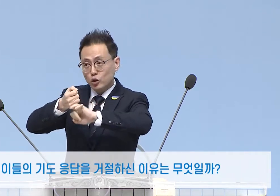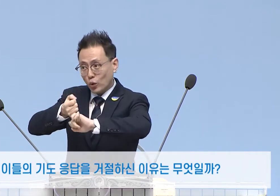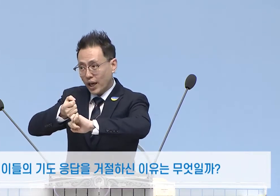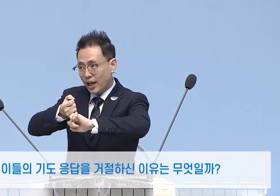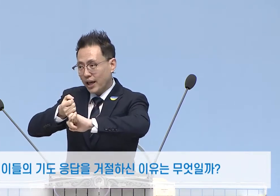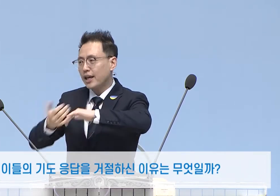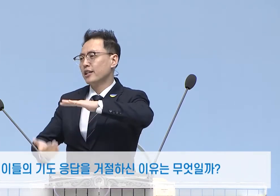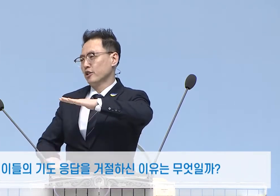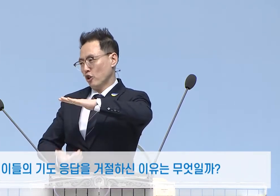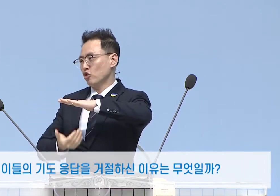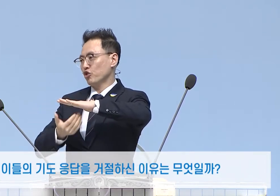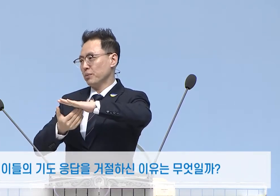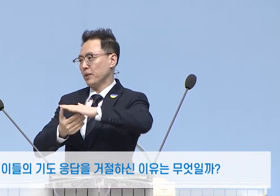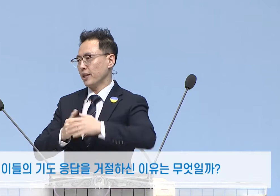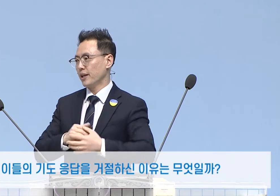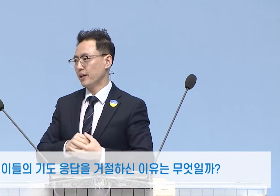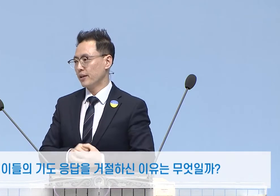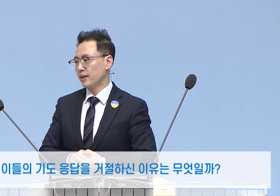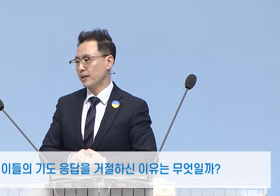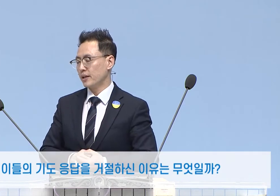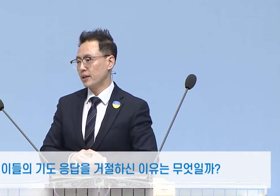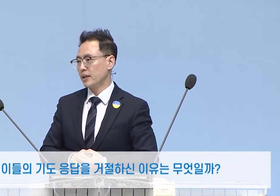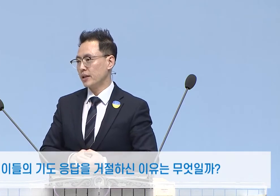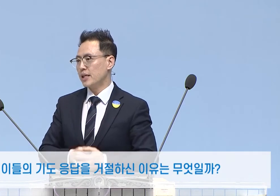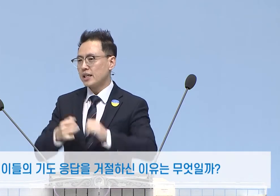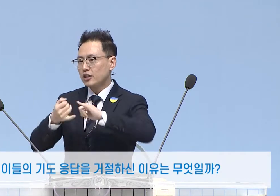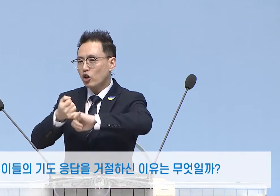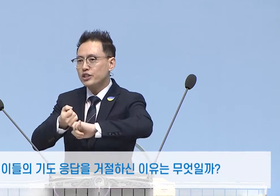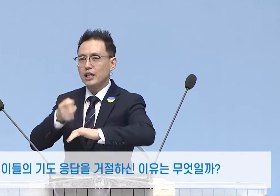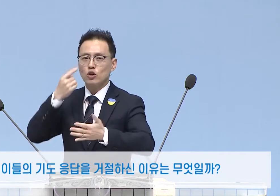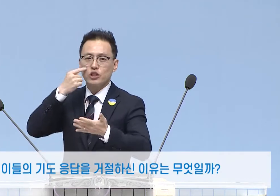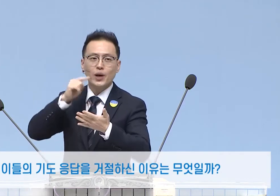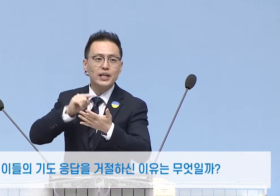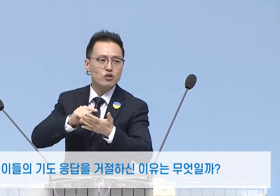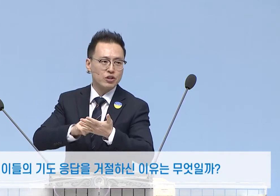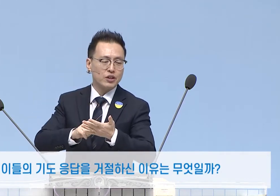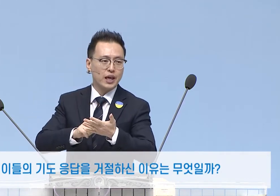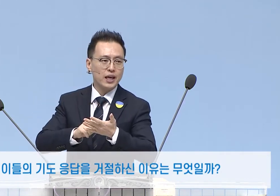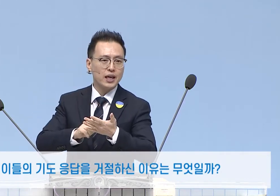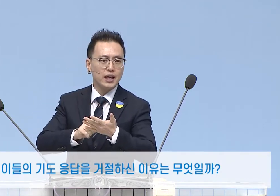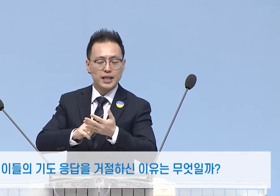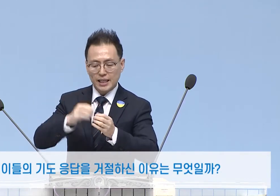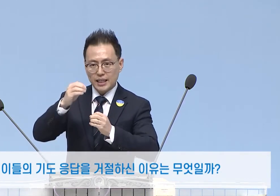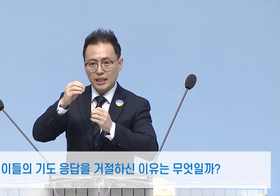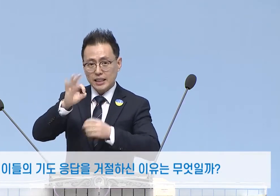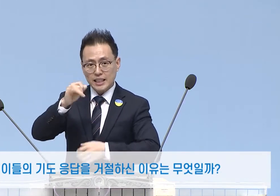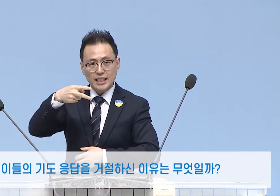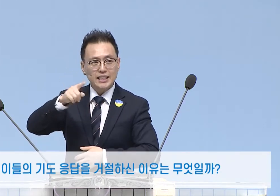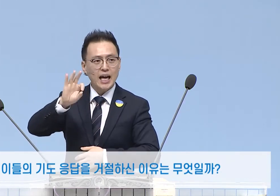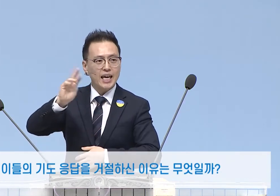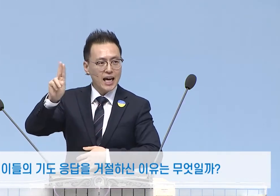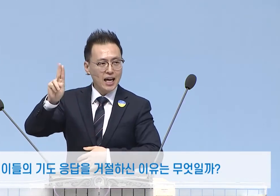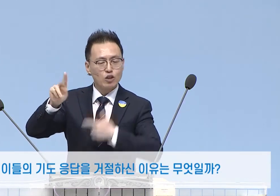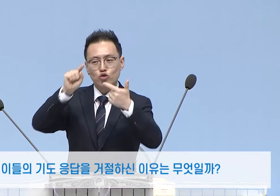약속의 성취입니다. 그 성취라는 것을 확인할 수 있는 게 이사야